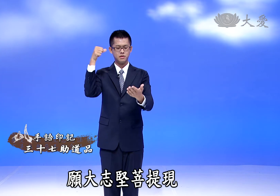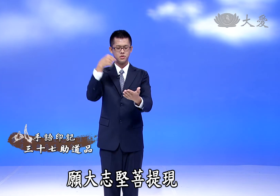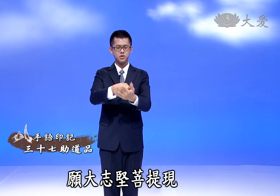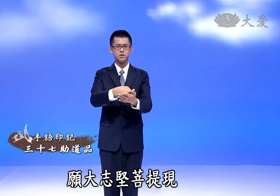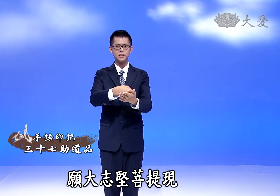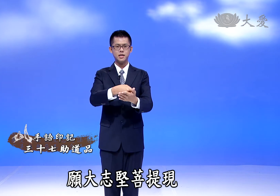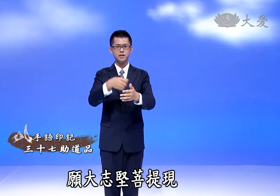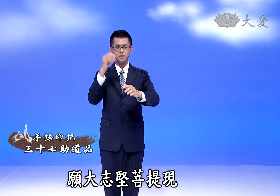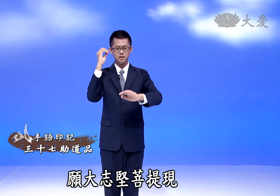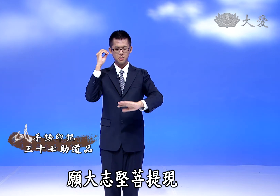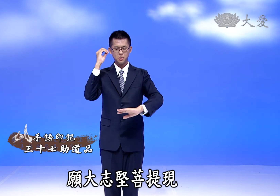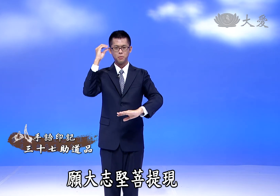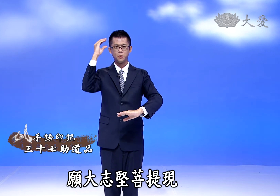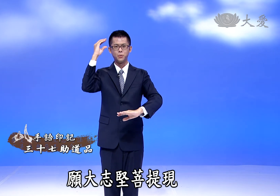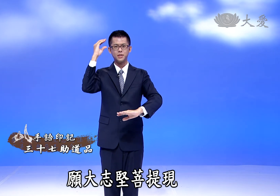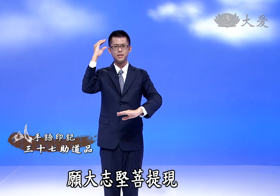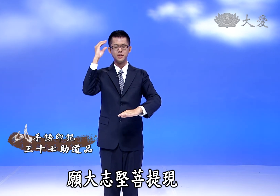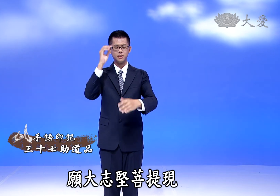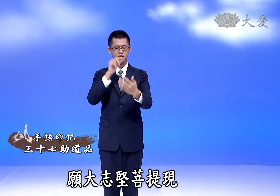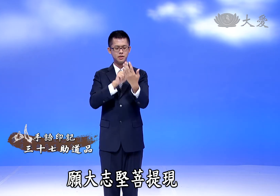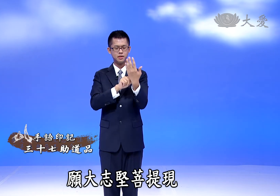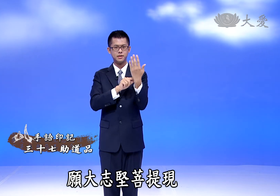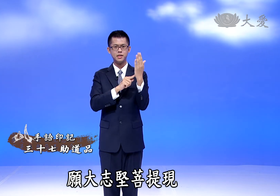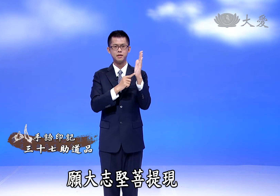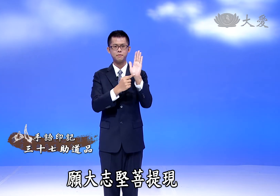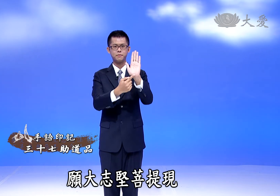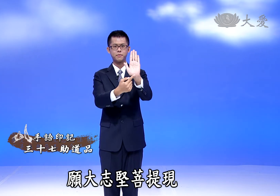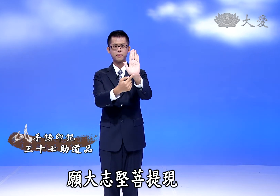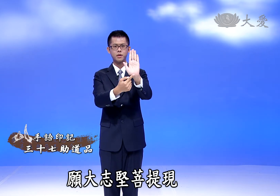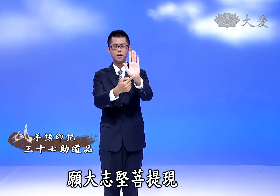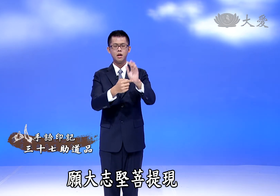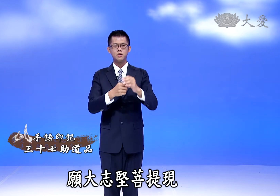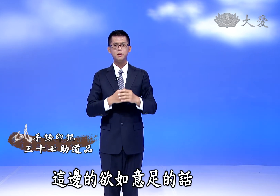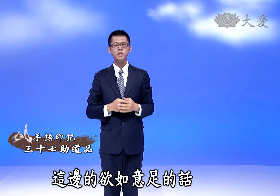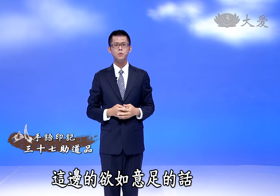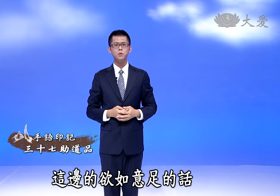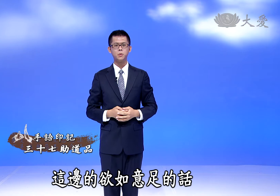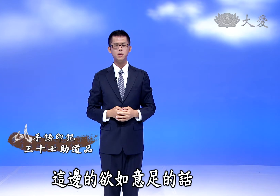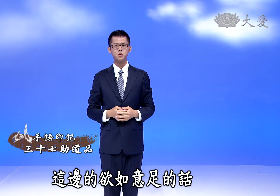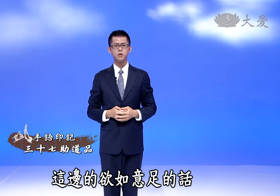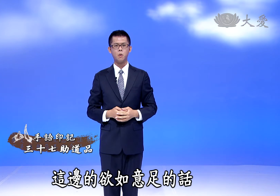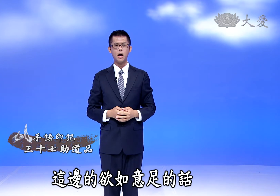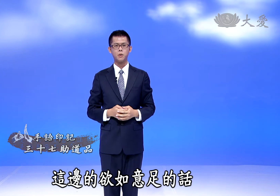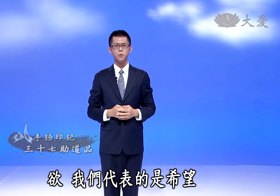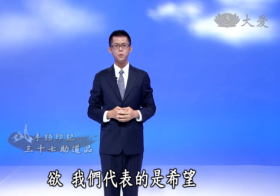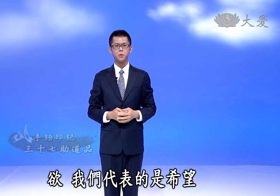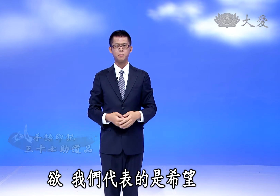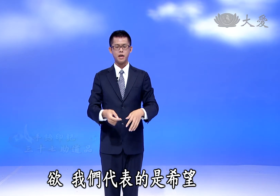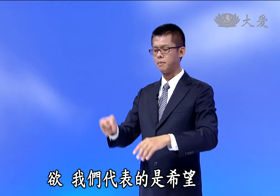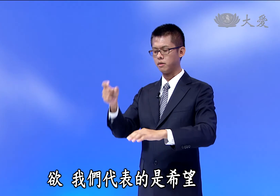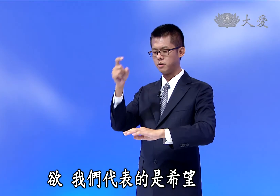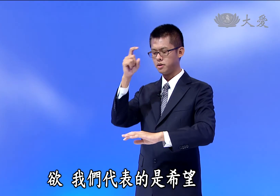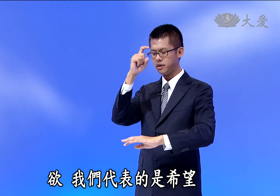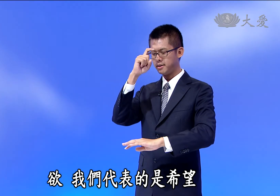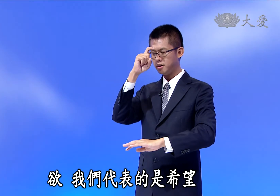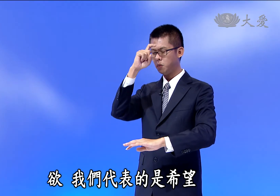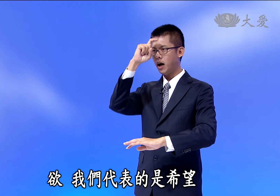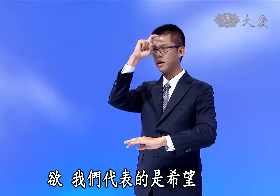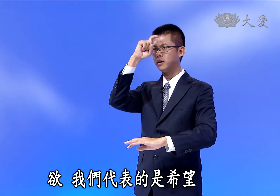至坚菩提现。这边的玉如一足的话，玉我们代表的是希望，也代